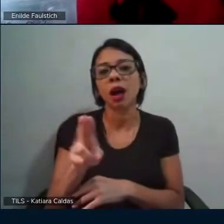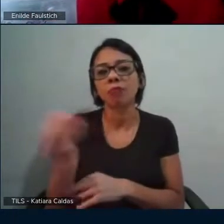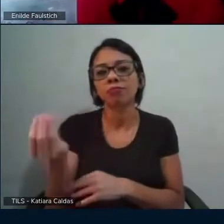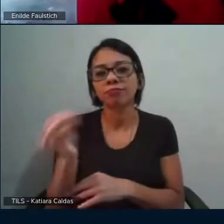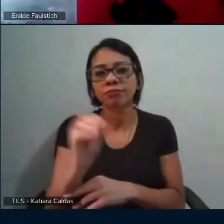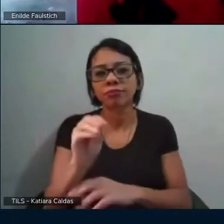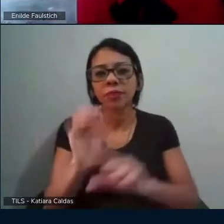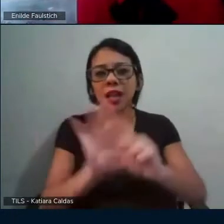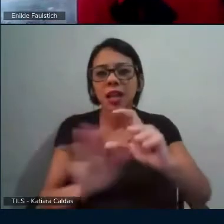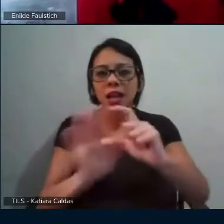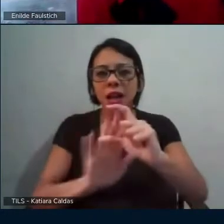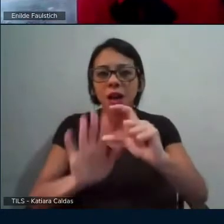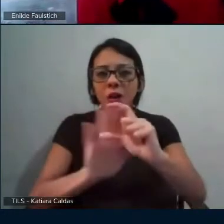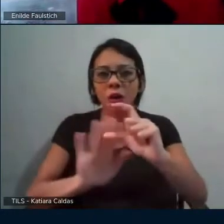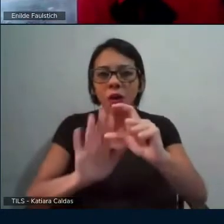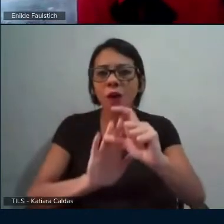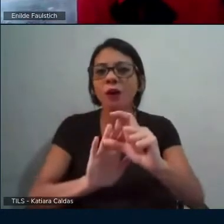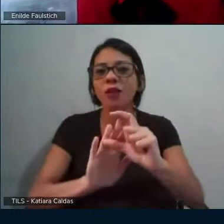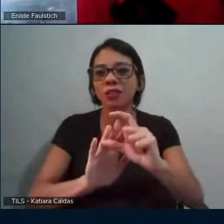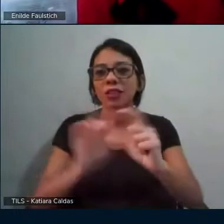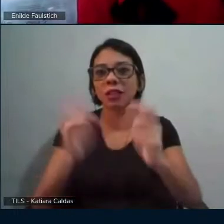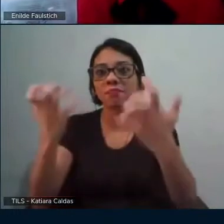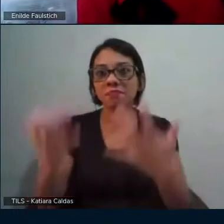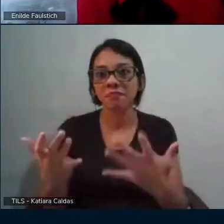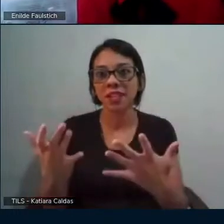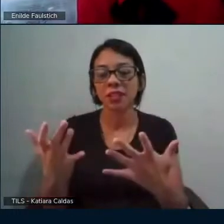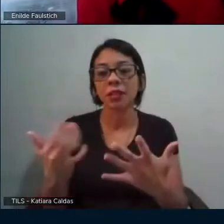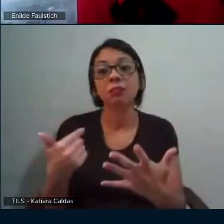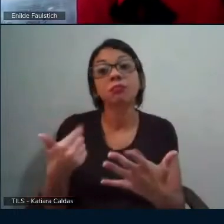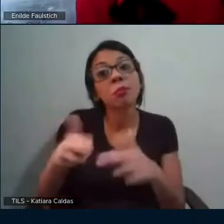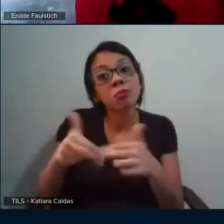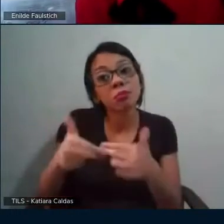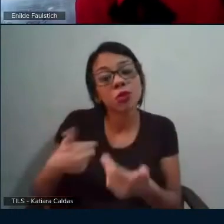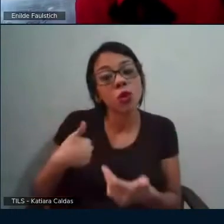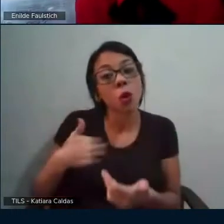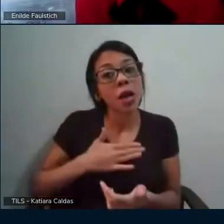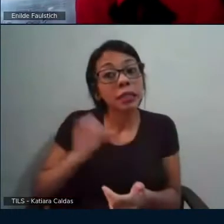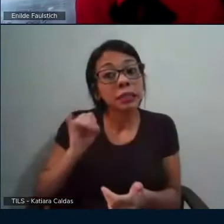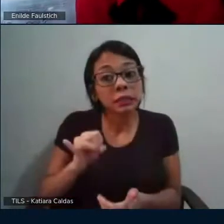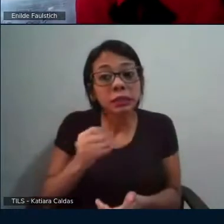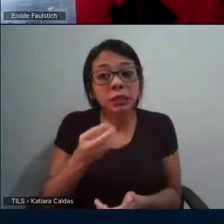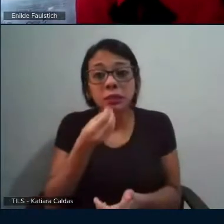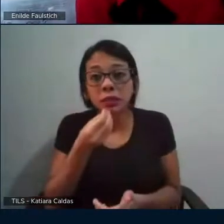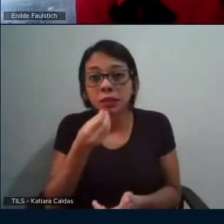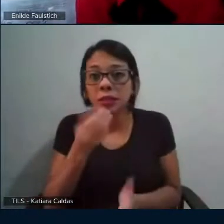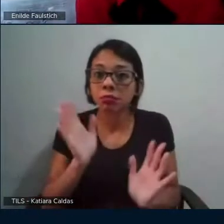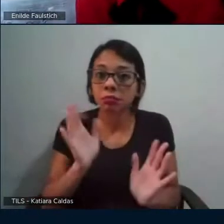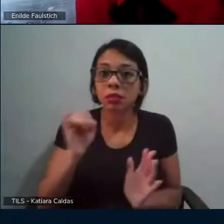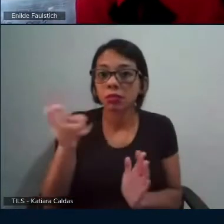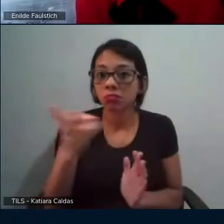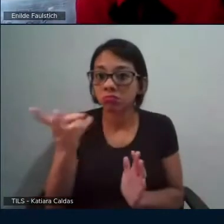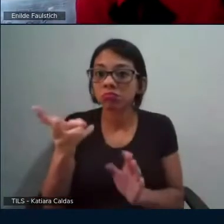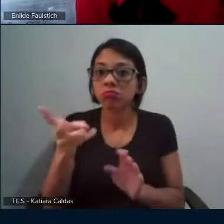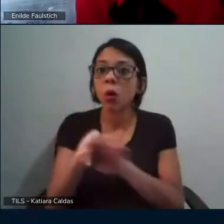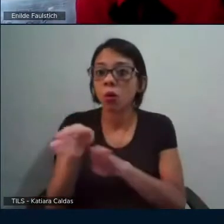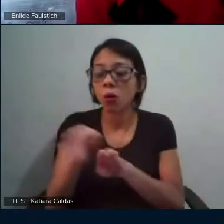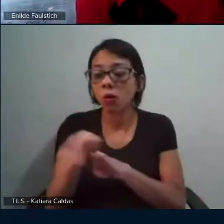inserir um QR Code, né, com essa explicação. Então, eu gostaria de saber se é possível, se a sua orientadora